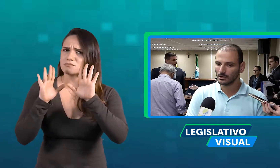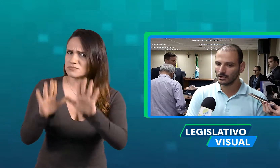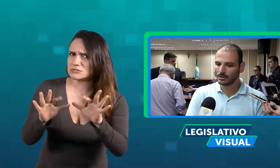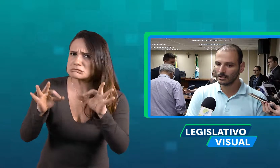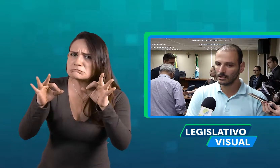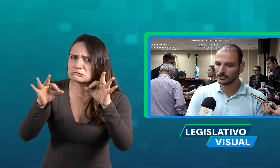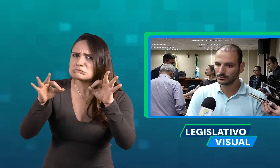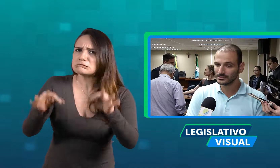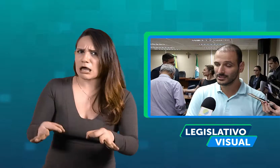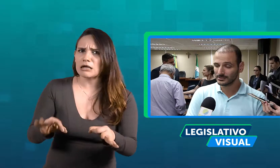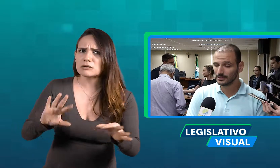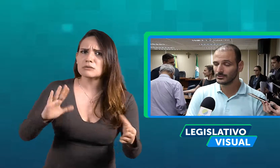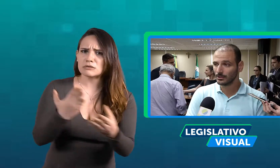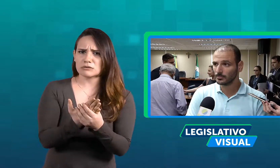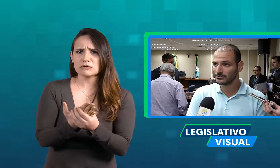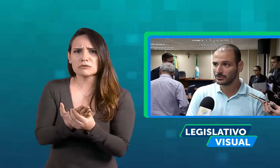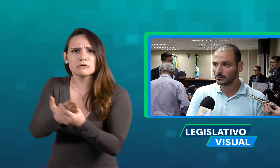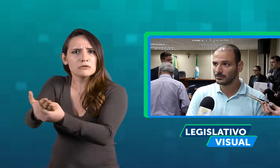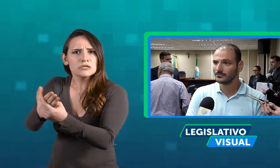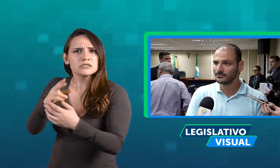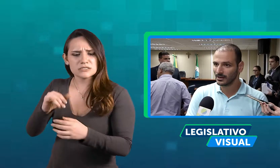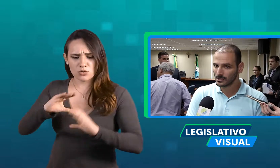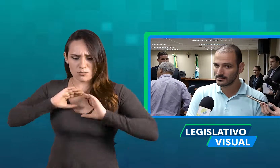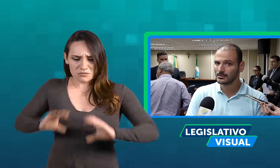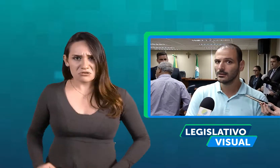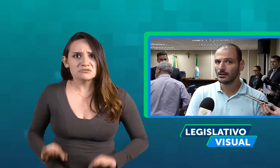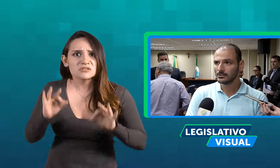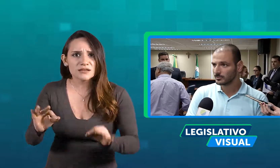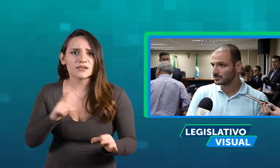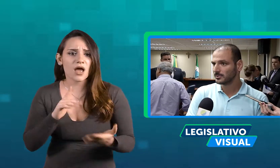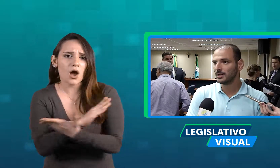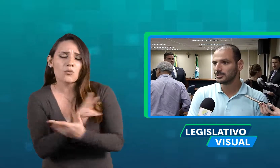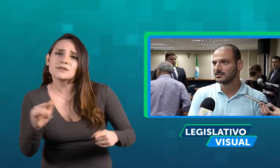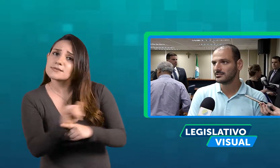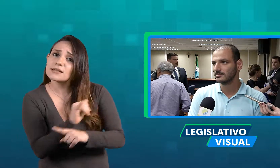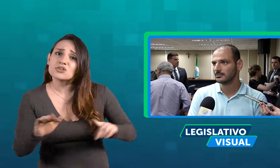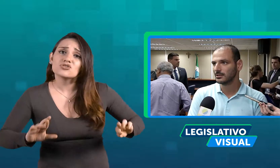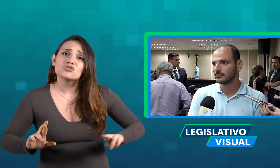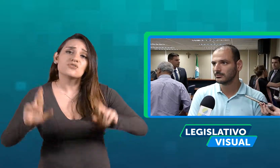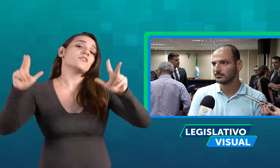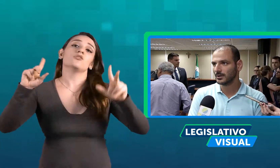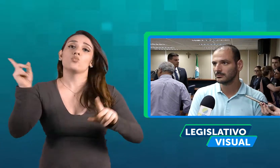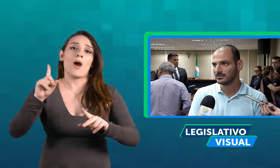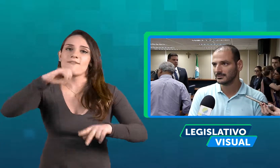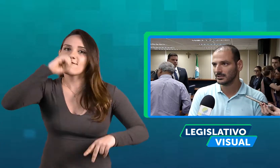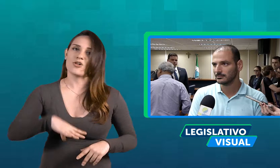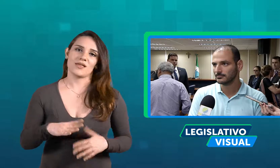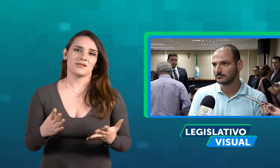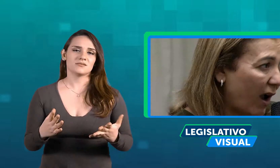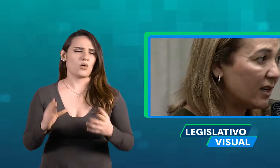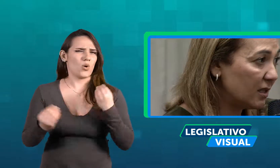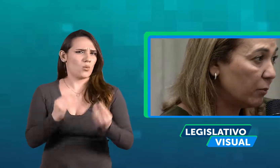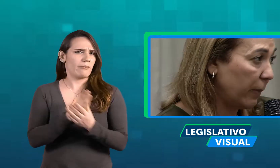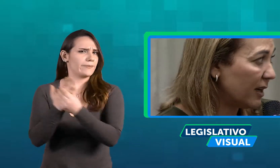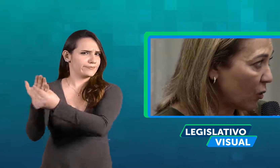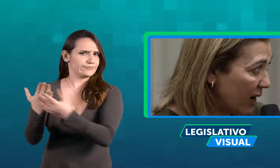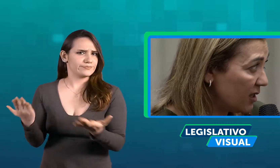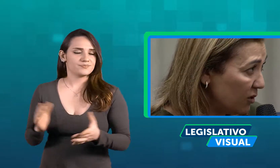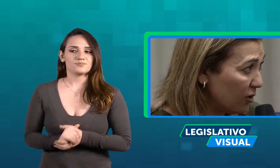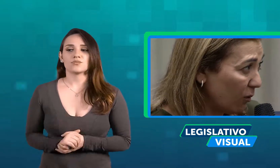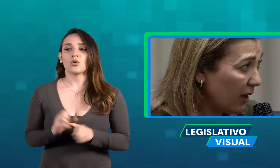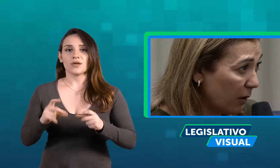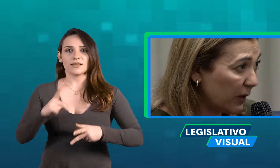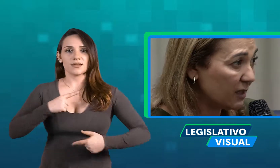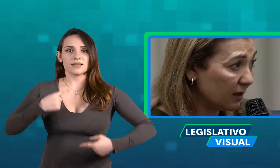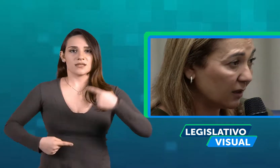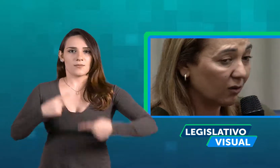ser judicializado até o profissional que faz as boas práticas dentro do parto e nascimento. Apesar desses